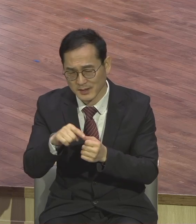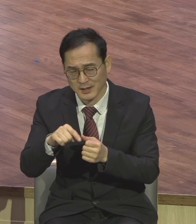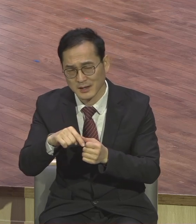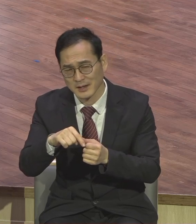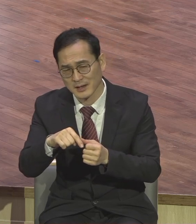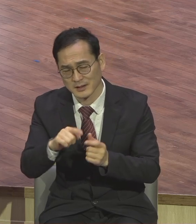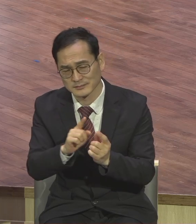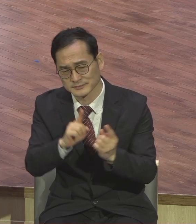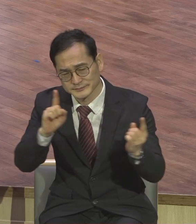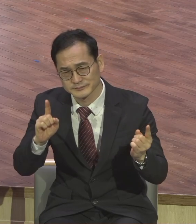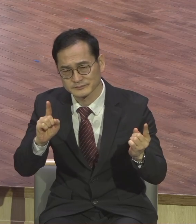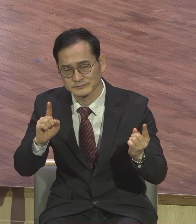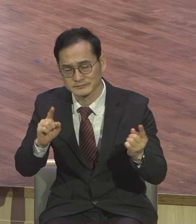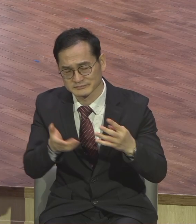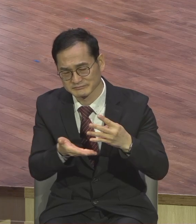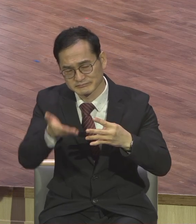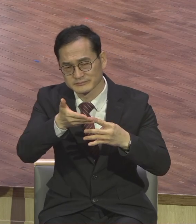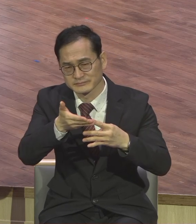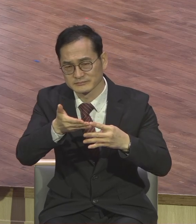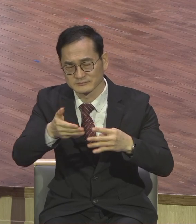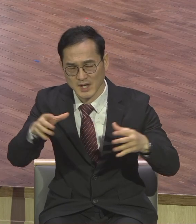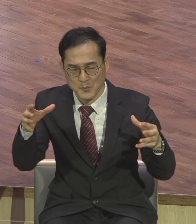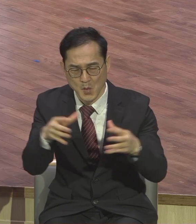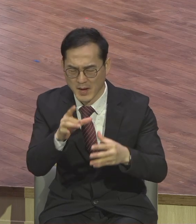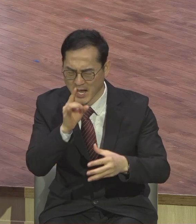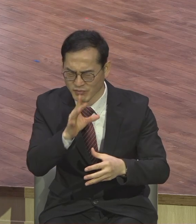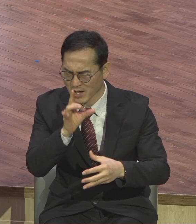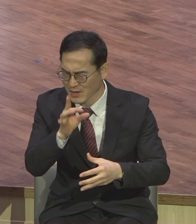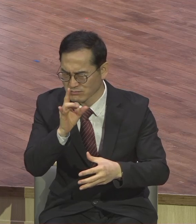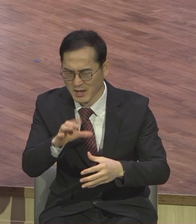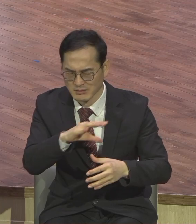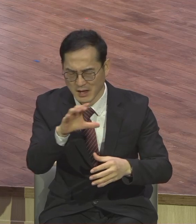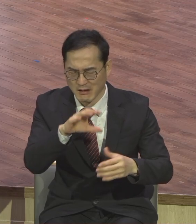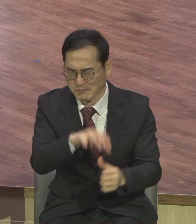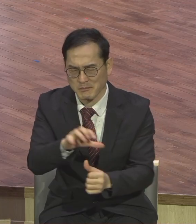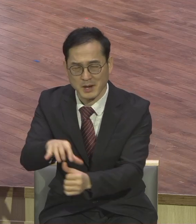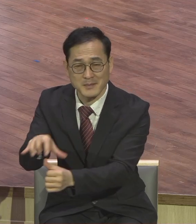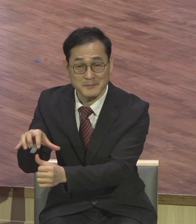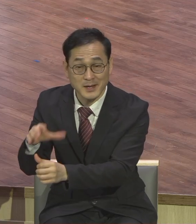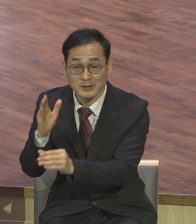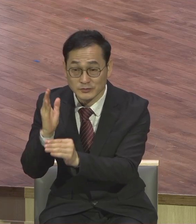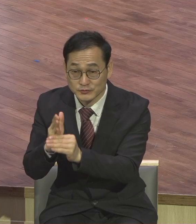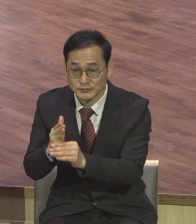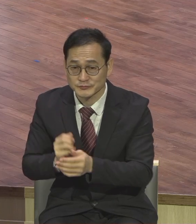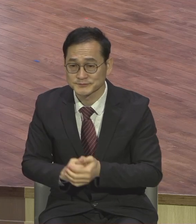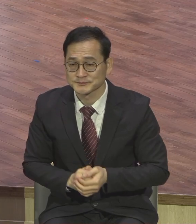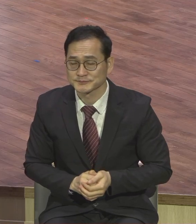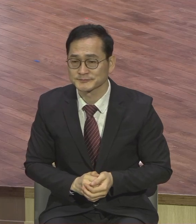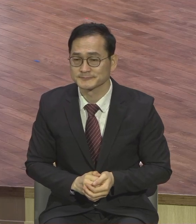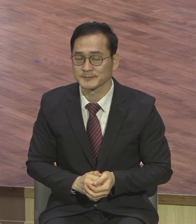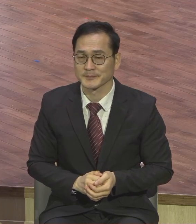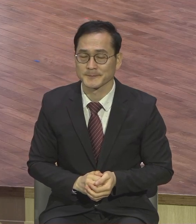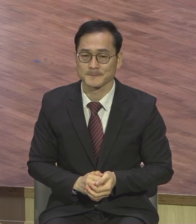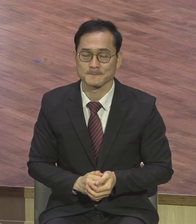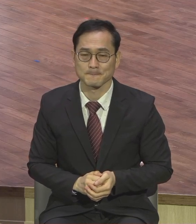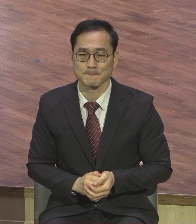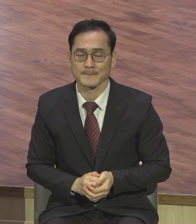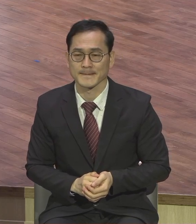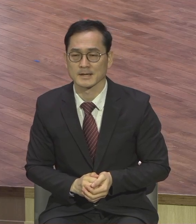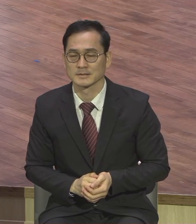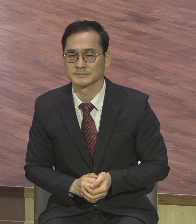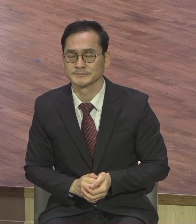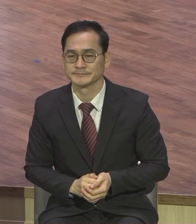받고 살아가고 있습니다. 특별히 그 중에 하나가 그동안 우리가 일상생활